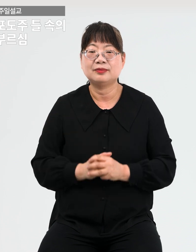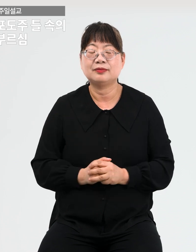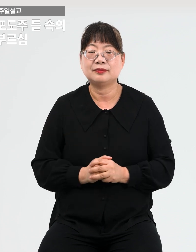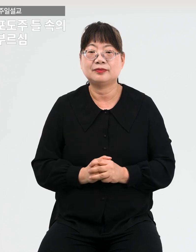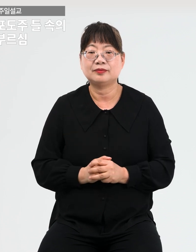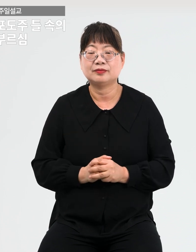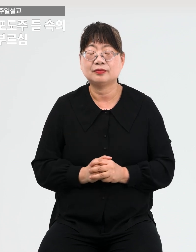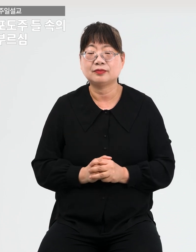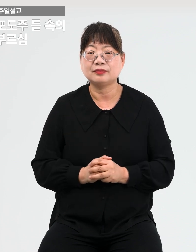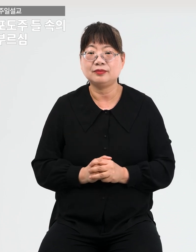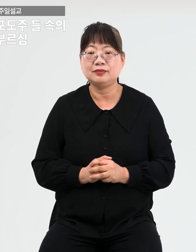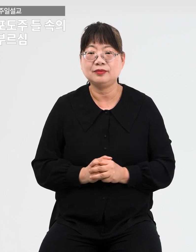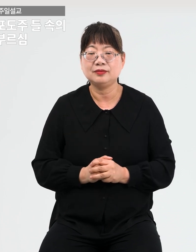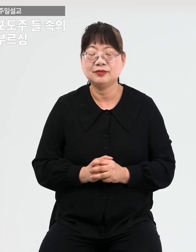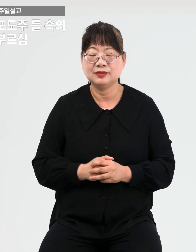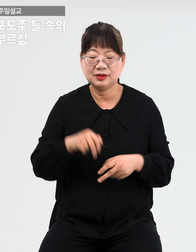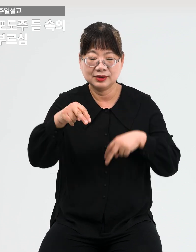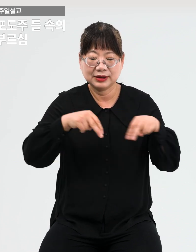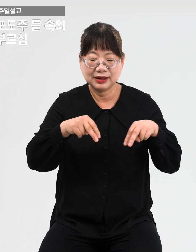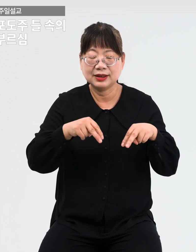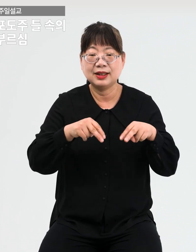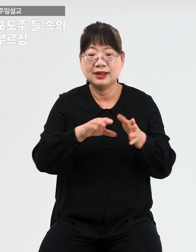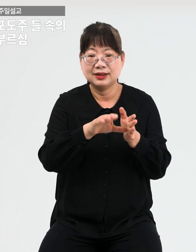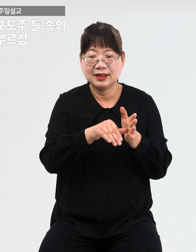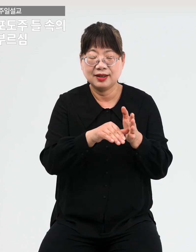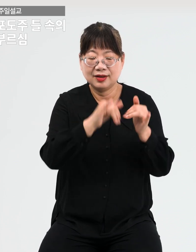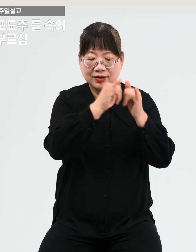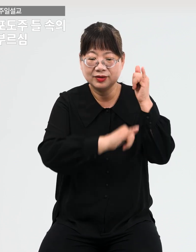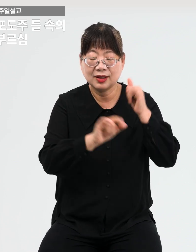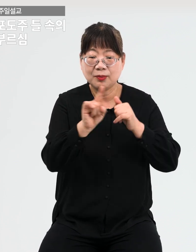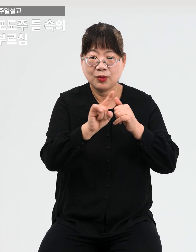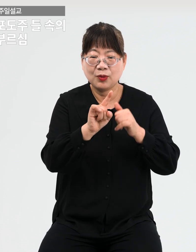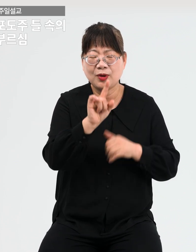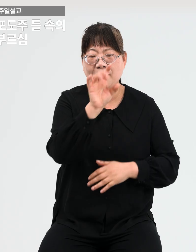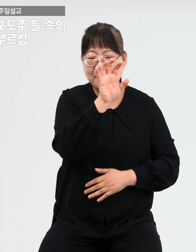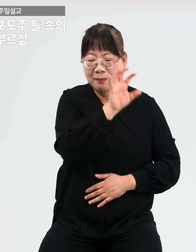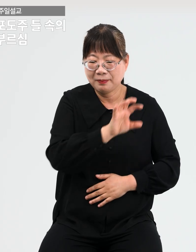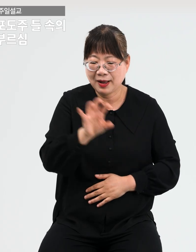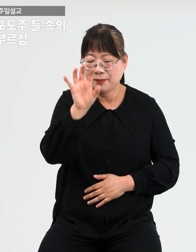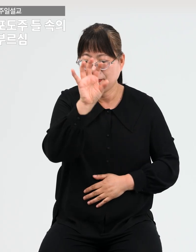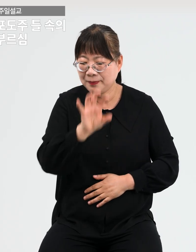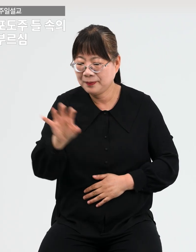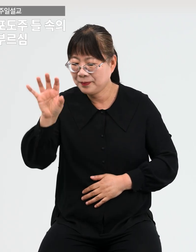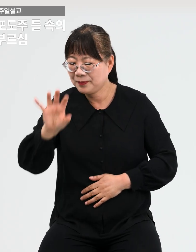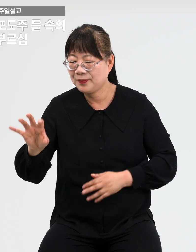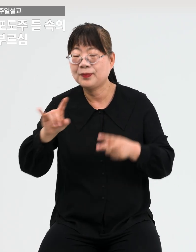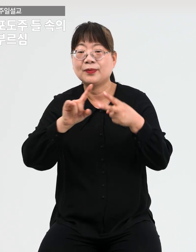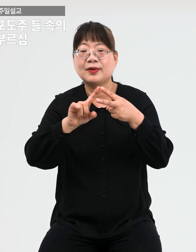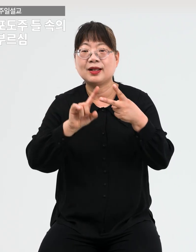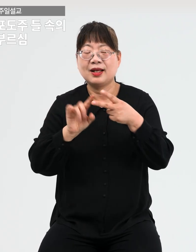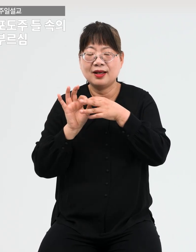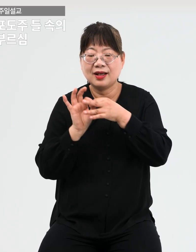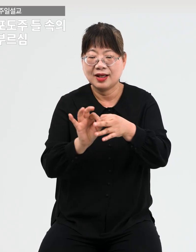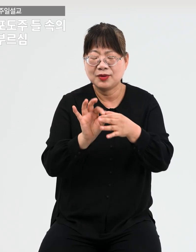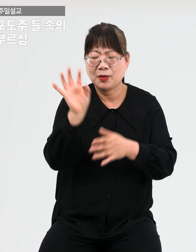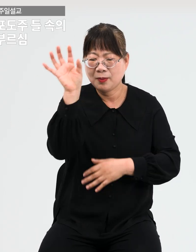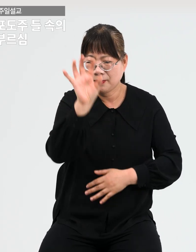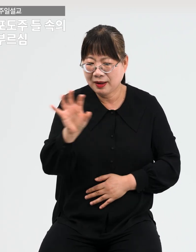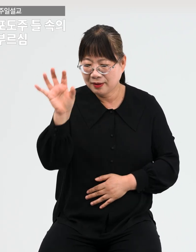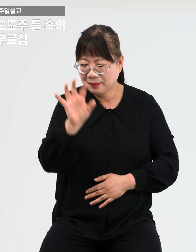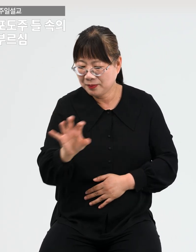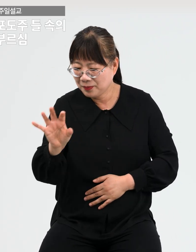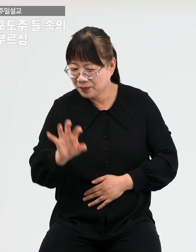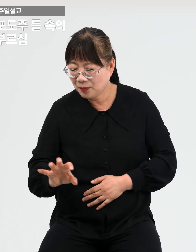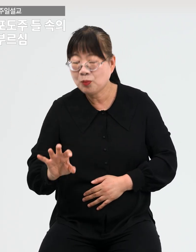했죠. 그러니까 사사기의 역사는 순환의 역사예요. 두 가지가 순환이 된다고